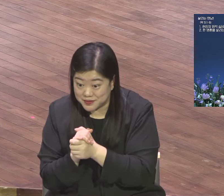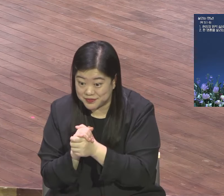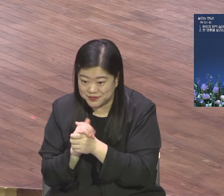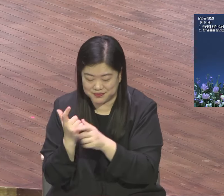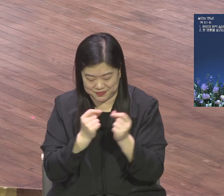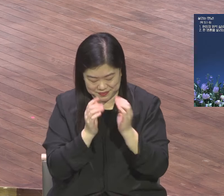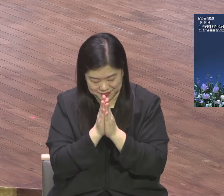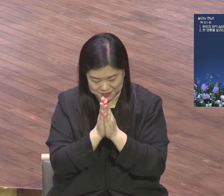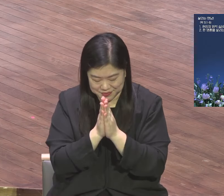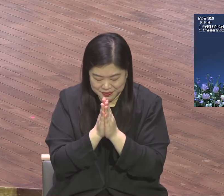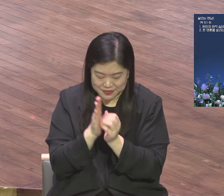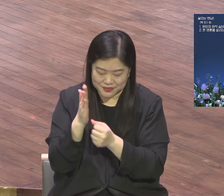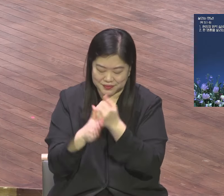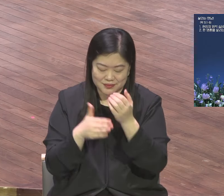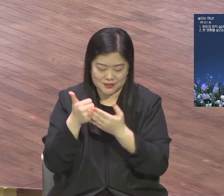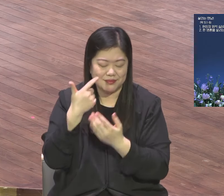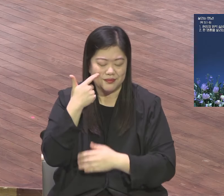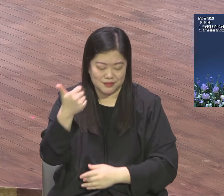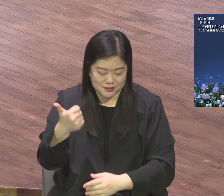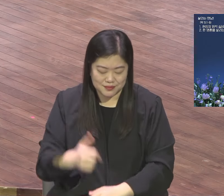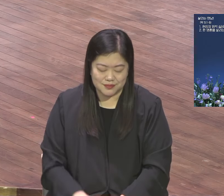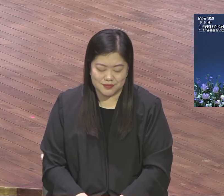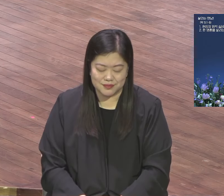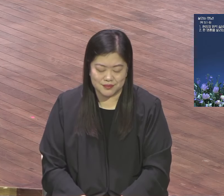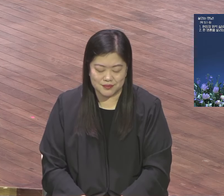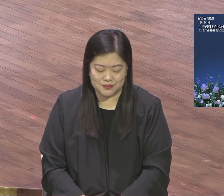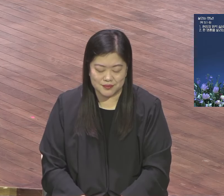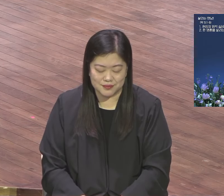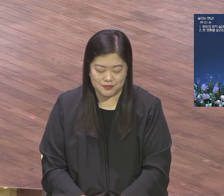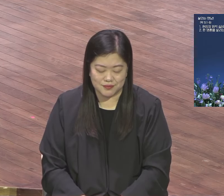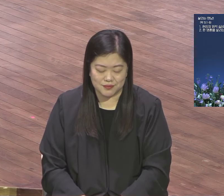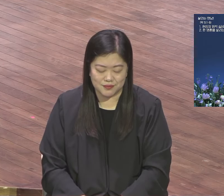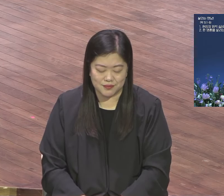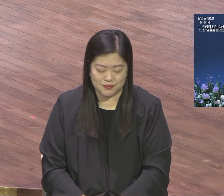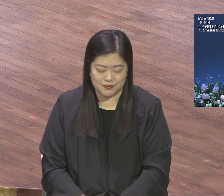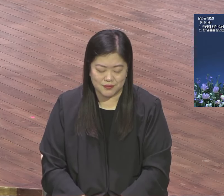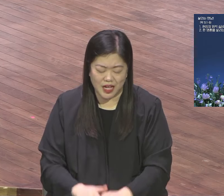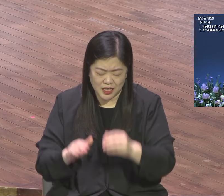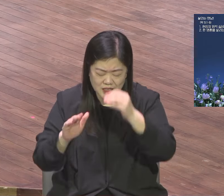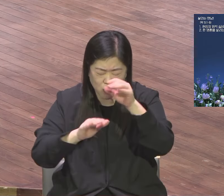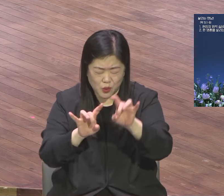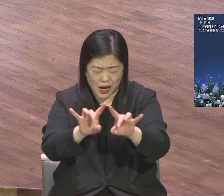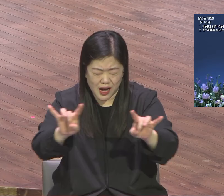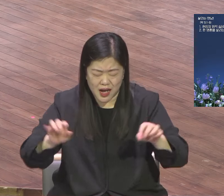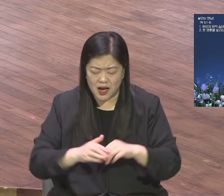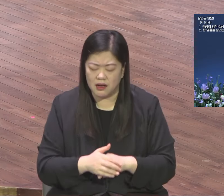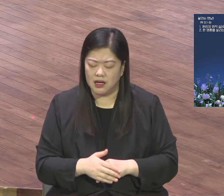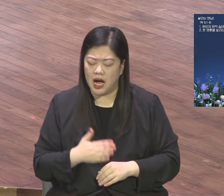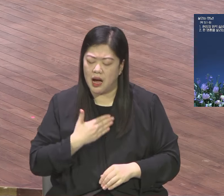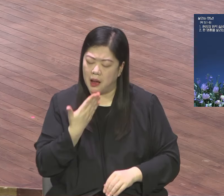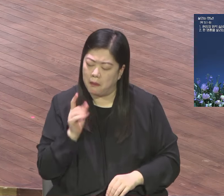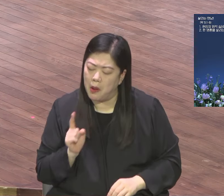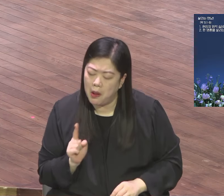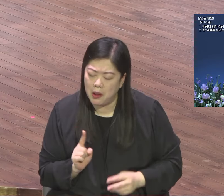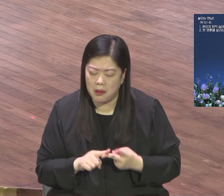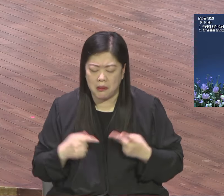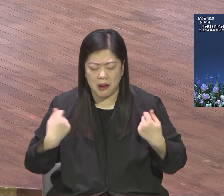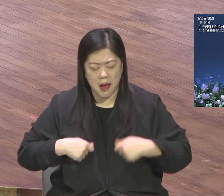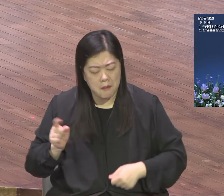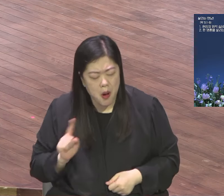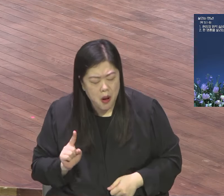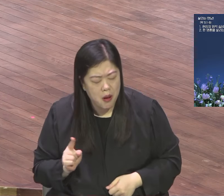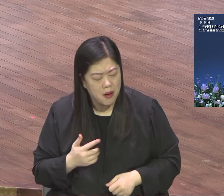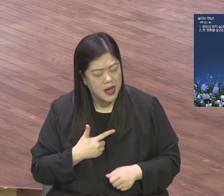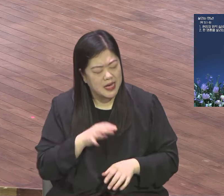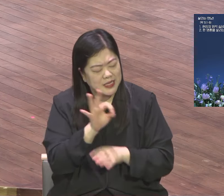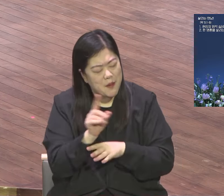기도합시다. 아버지 하나님 영계 모든 성도들 뭘 먹을까 뭘 입을까 어떻게 살까 세상